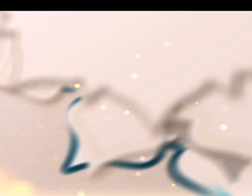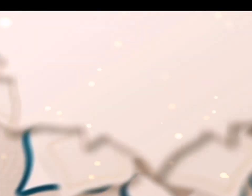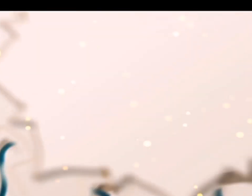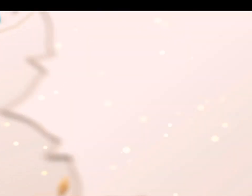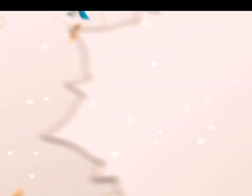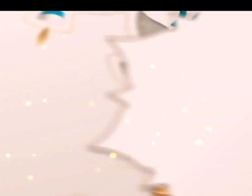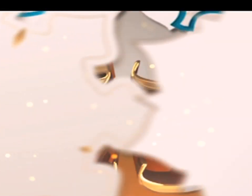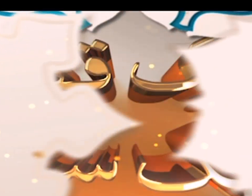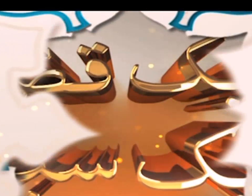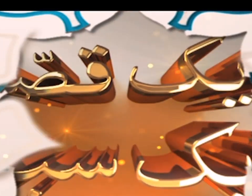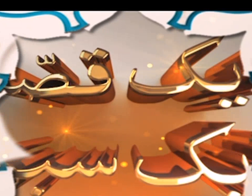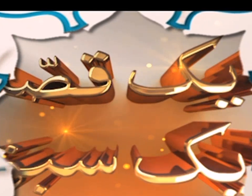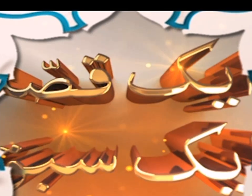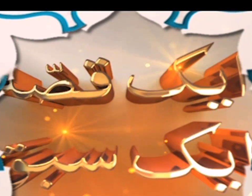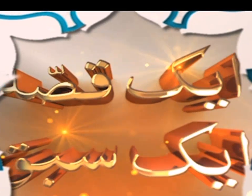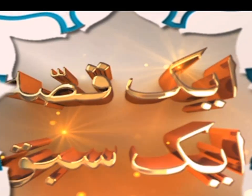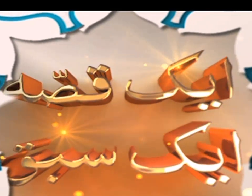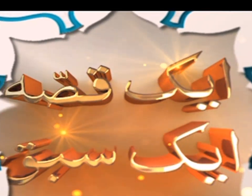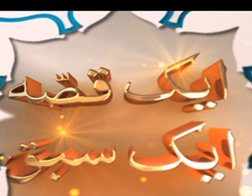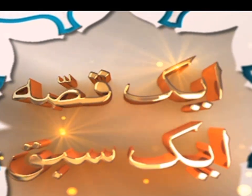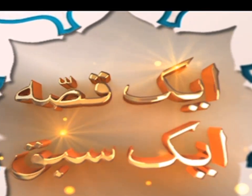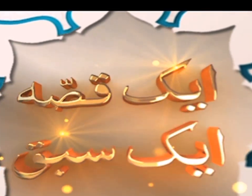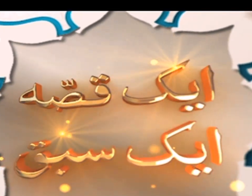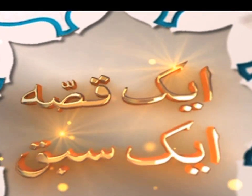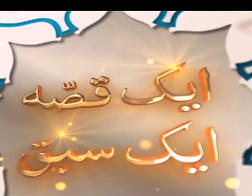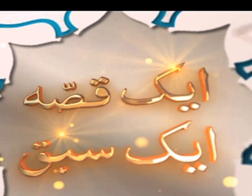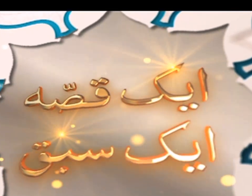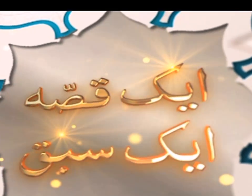اکابری کی حیات سے۔